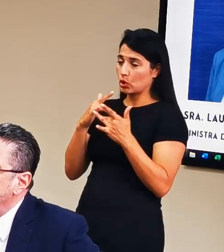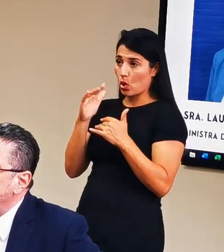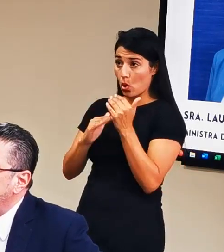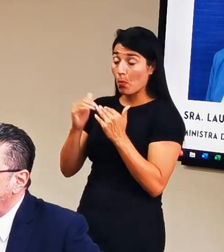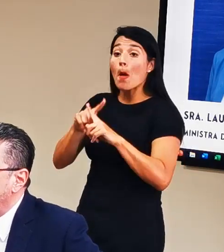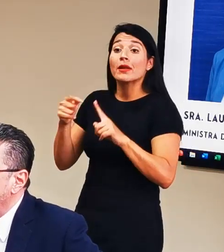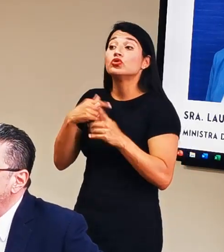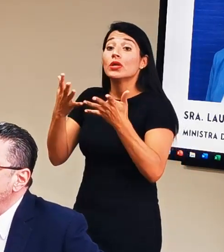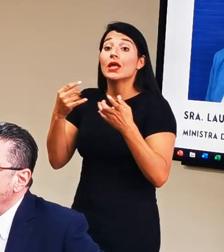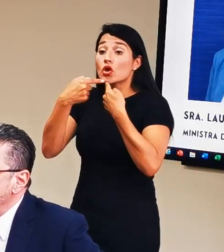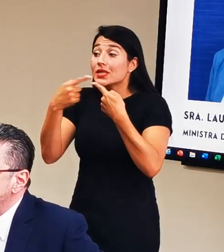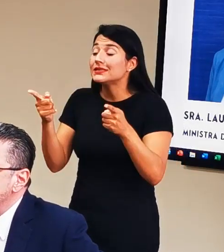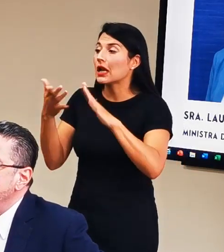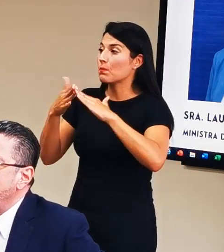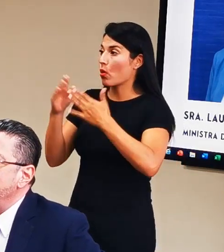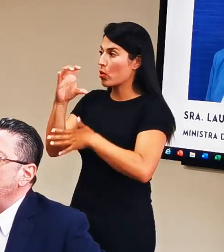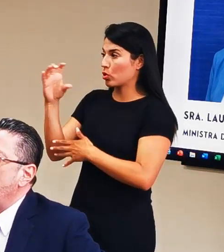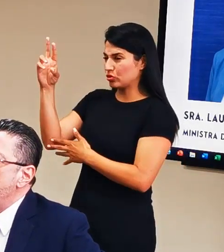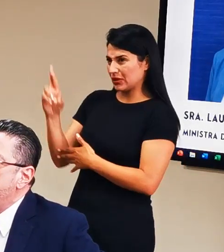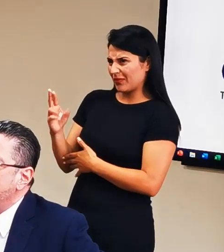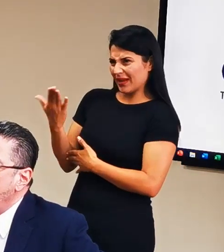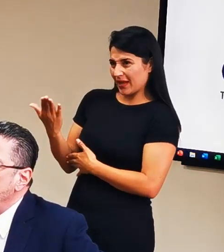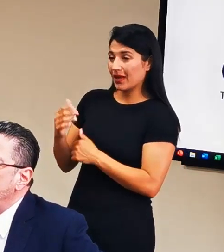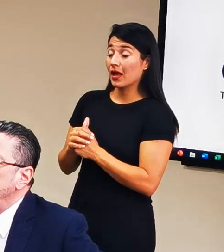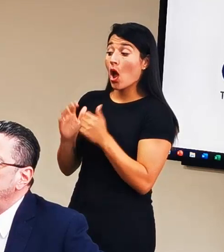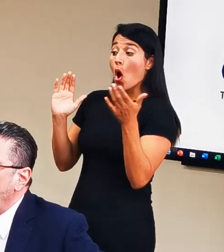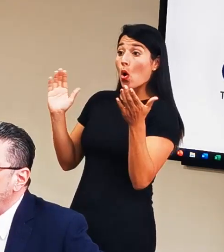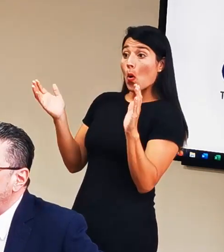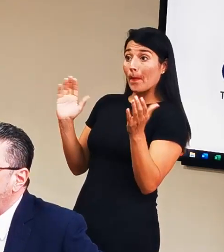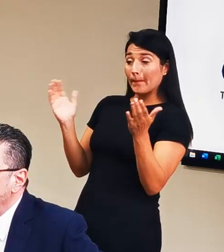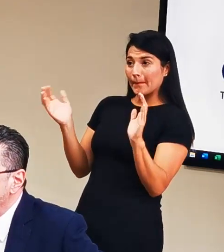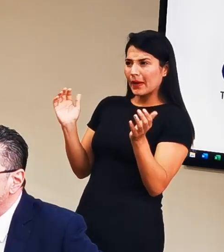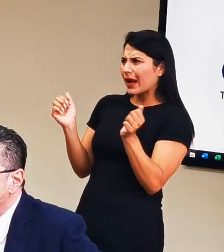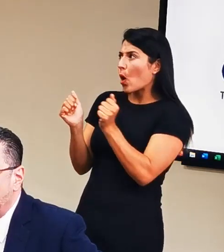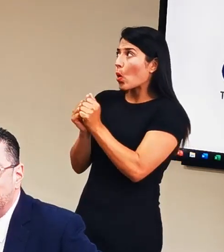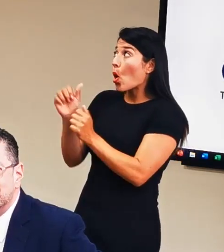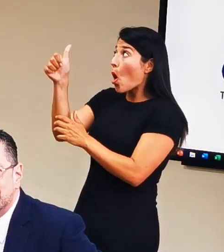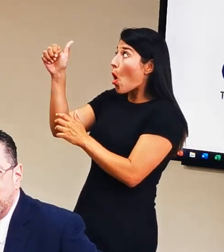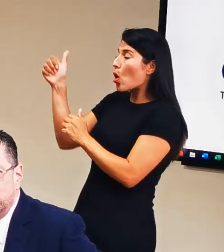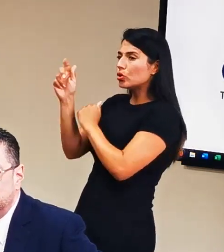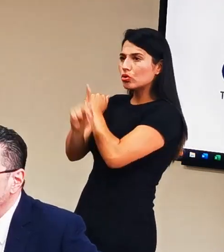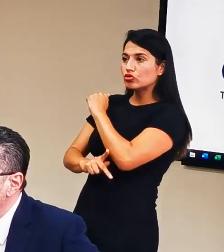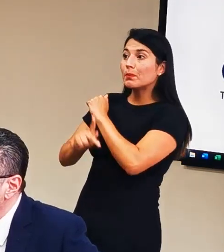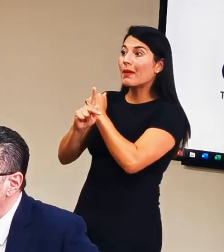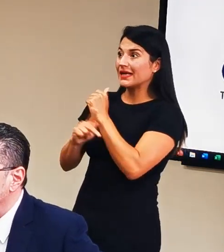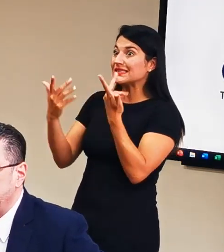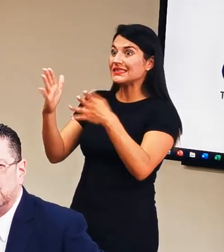decir al pueblo de Costa Rica es que comparado con todos los países